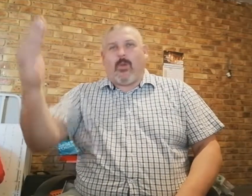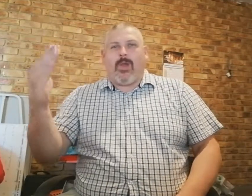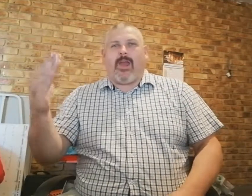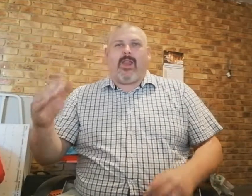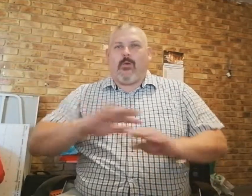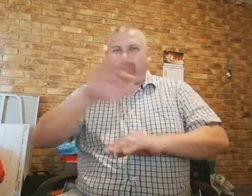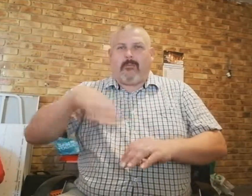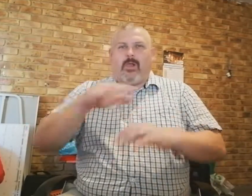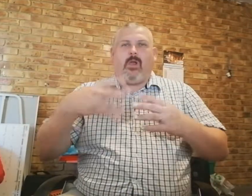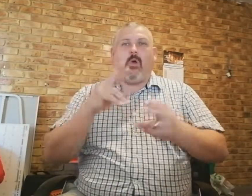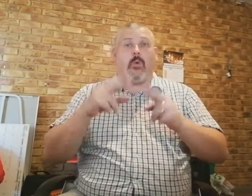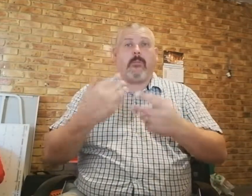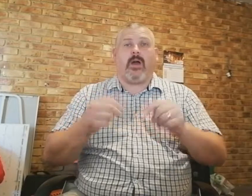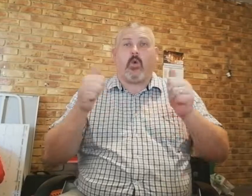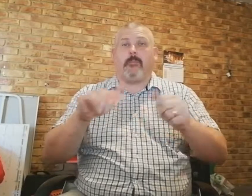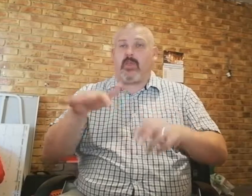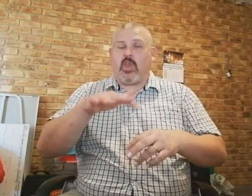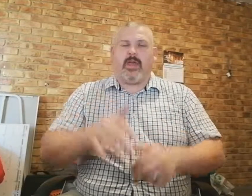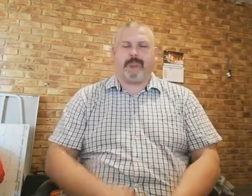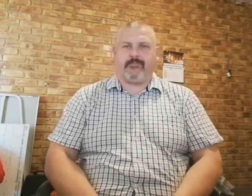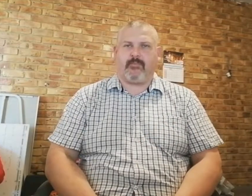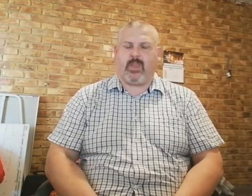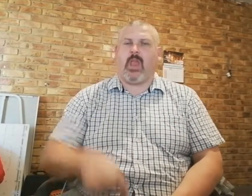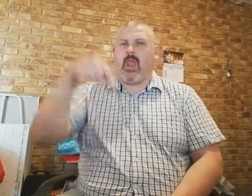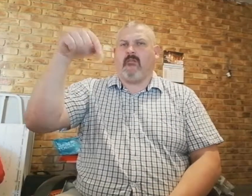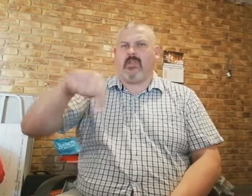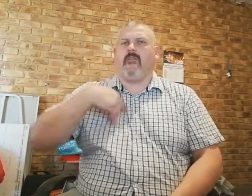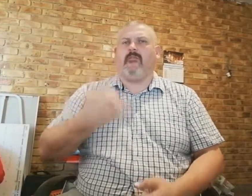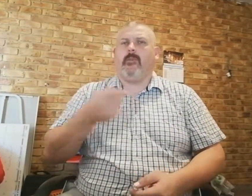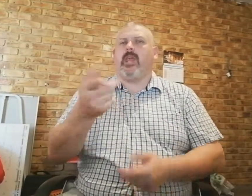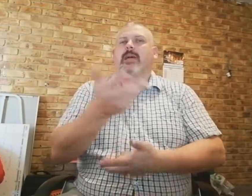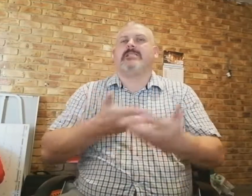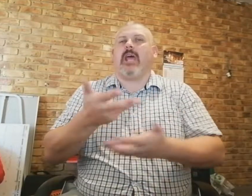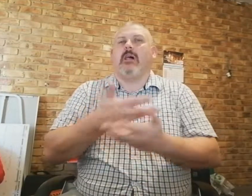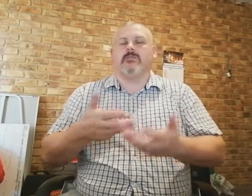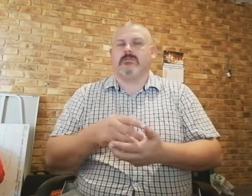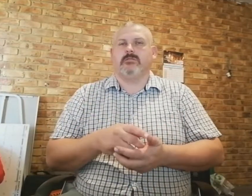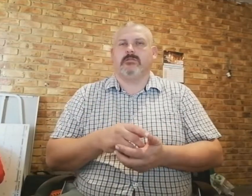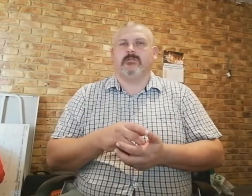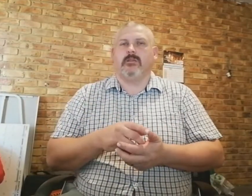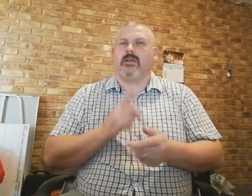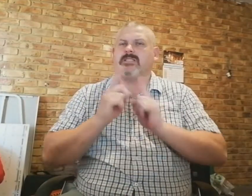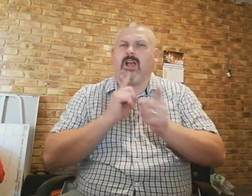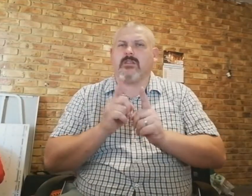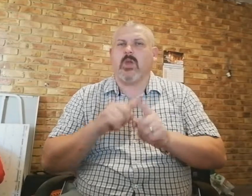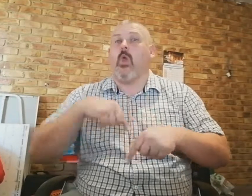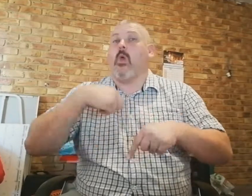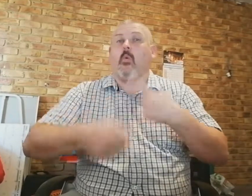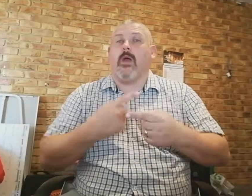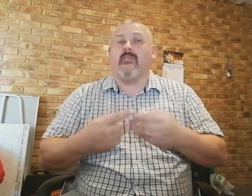Hallo, amal, we gaan goed met julle. Vandaag vol met julle gesel, gesel, oor